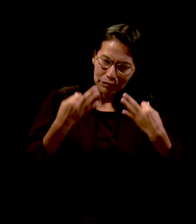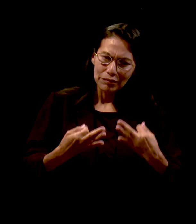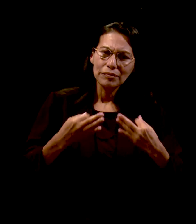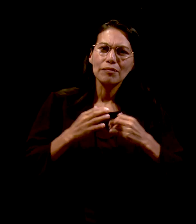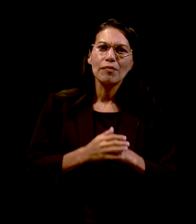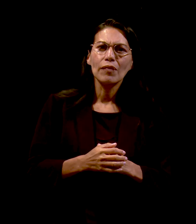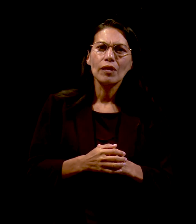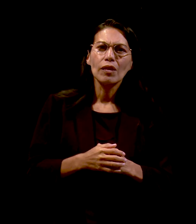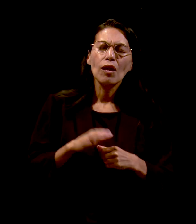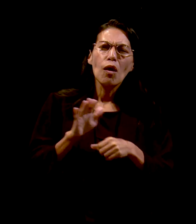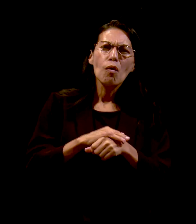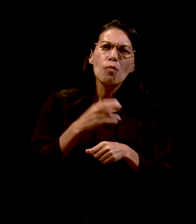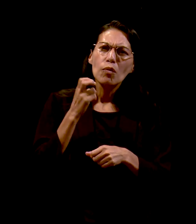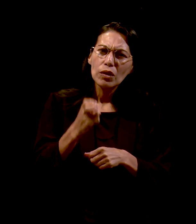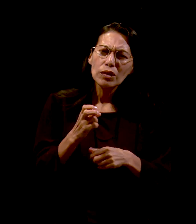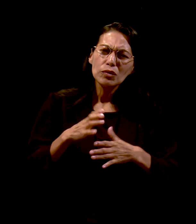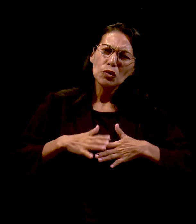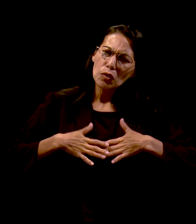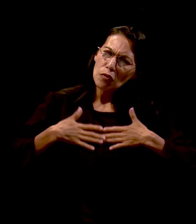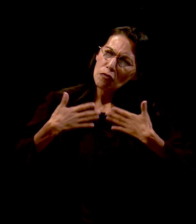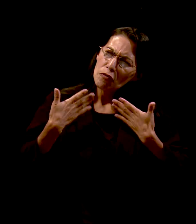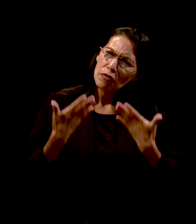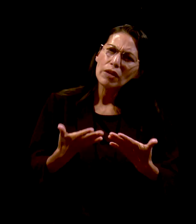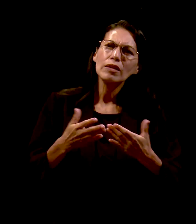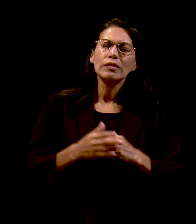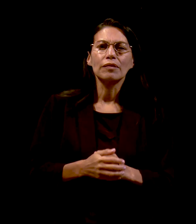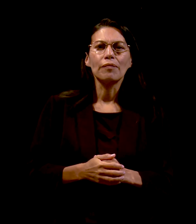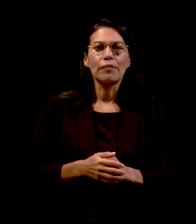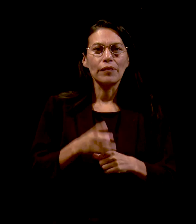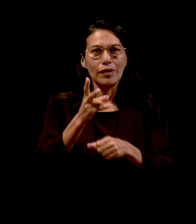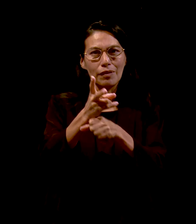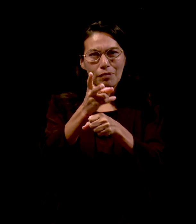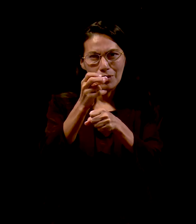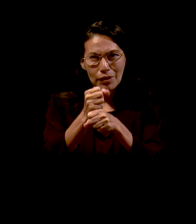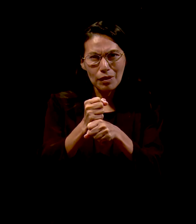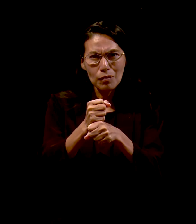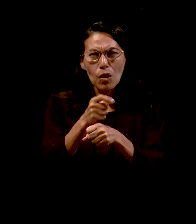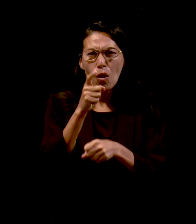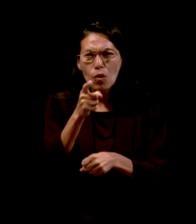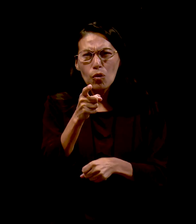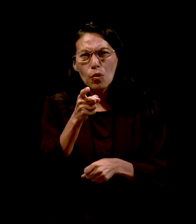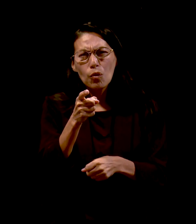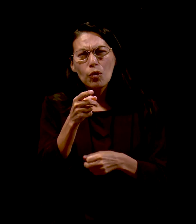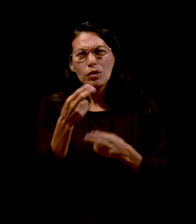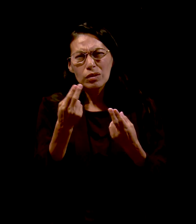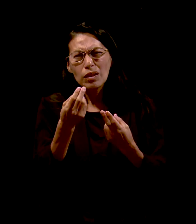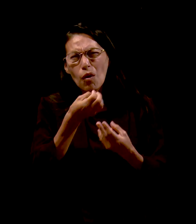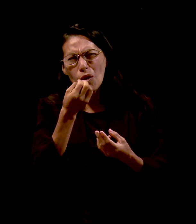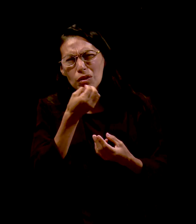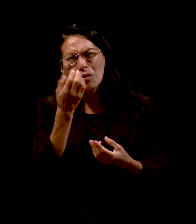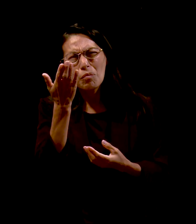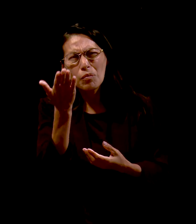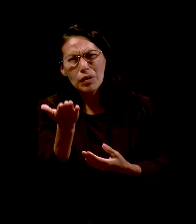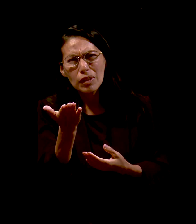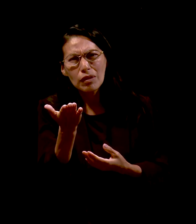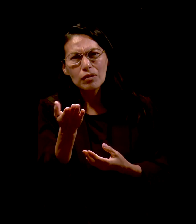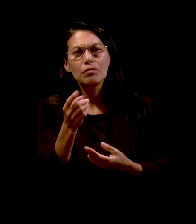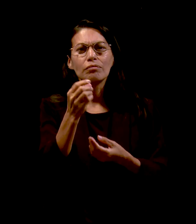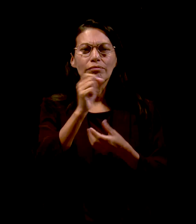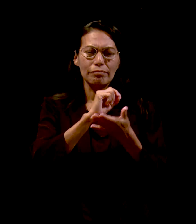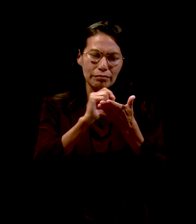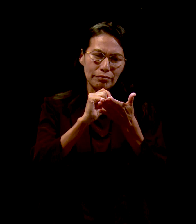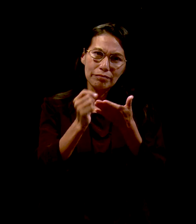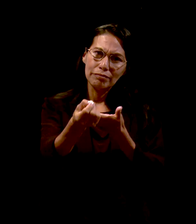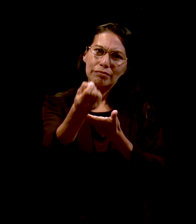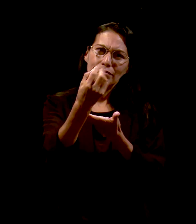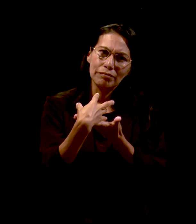confianza y te invitamos a que envíes tus pedidos de oración al programa para que oremos en el aire